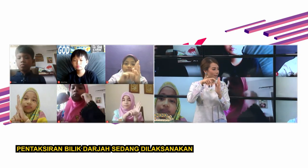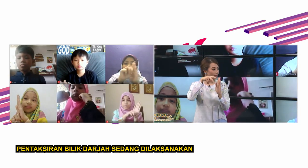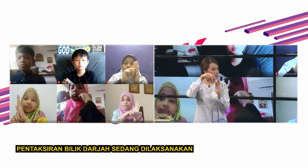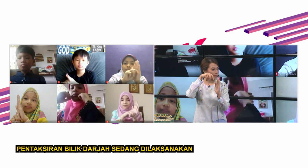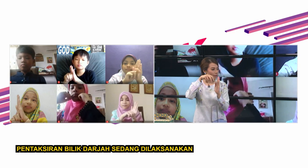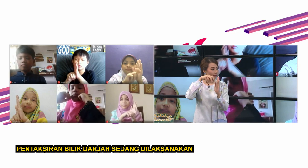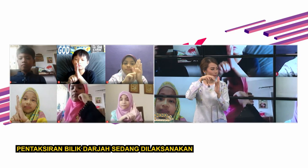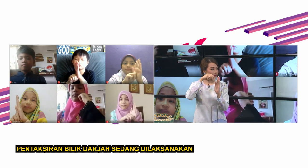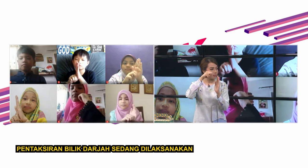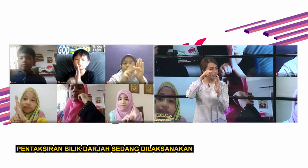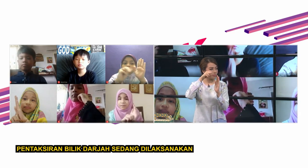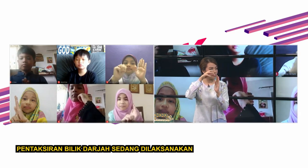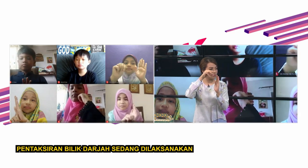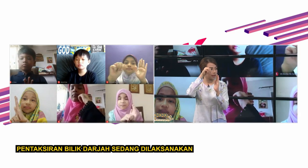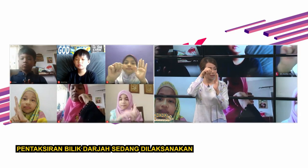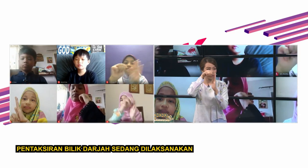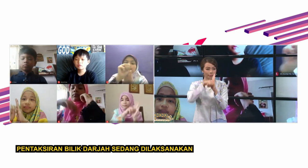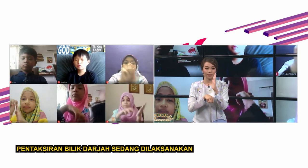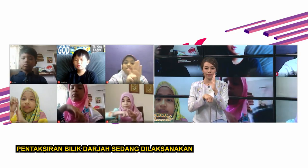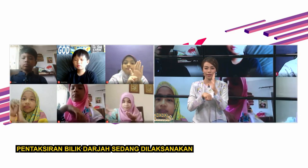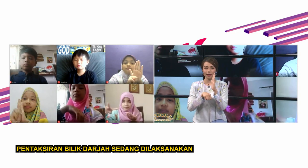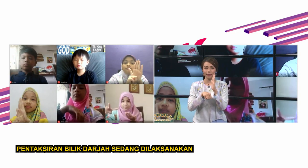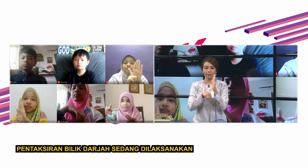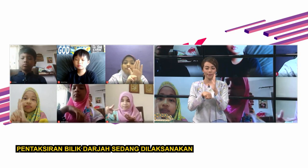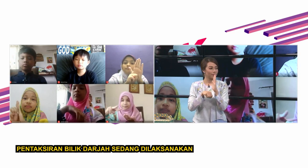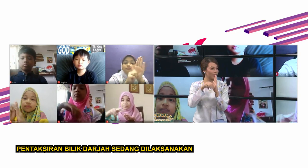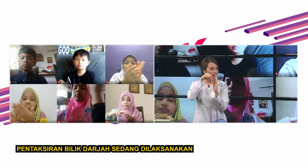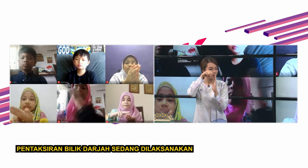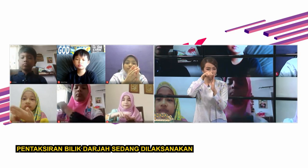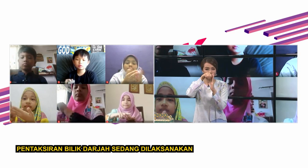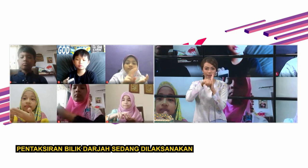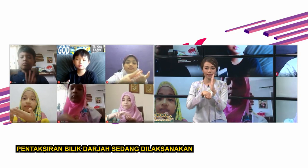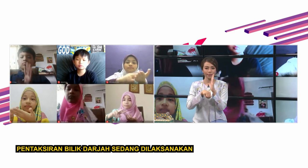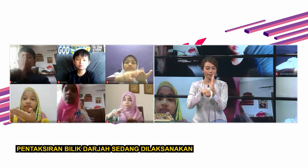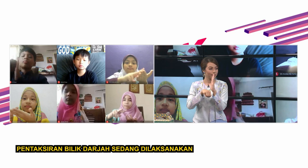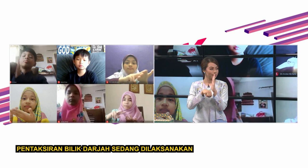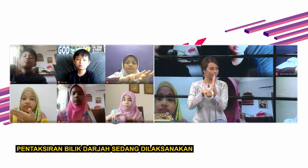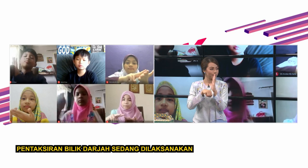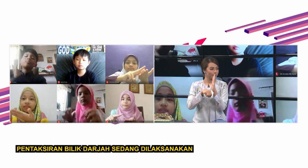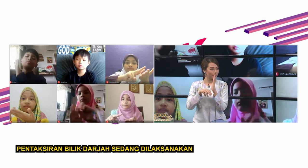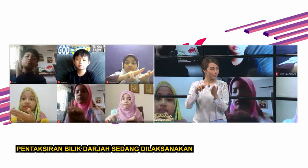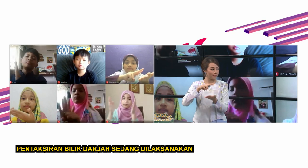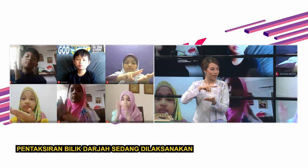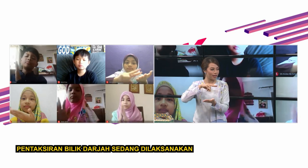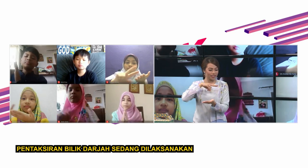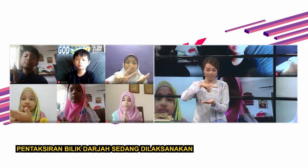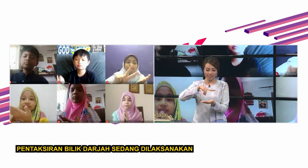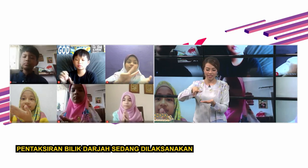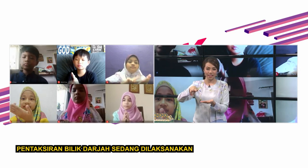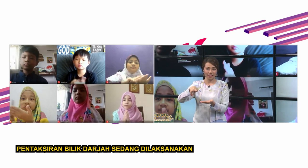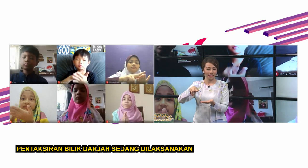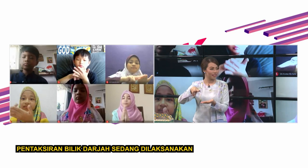Baca. Mem. Mem. Huruf M. Turun ke bawah. Mem. Okay. Mem. Baca.